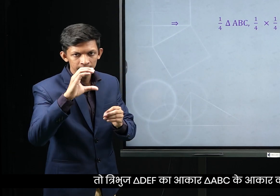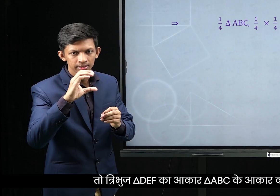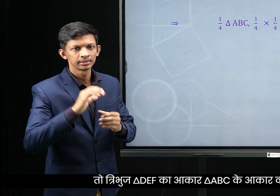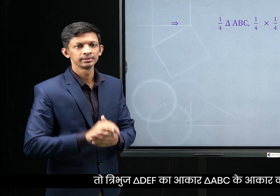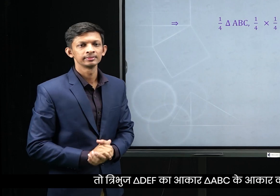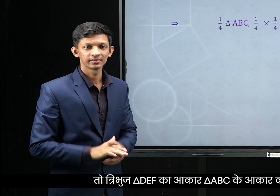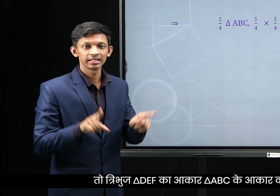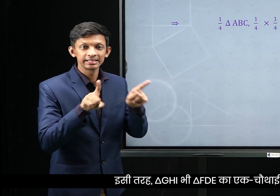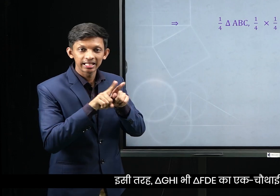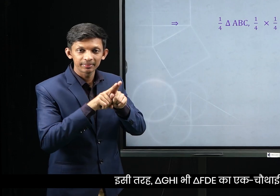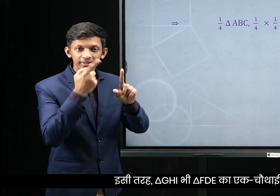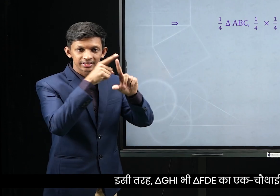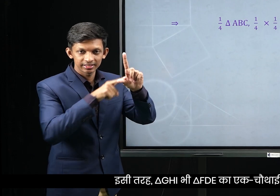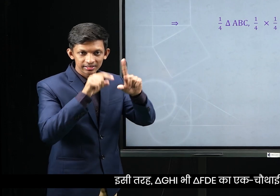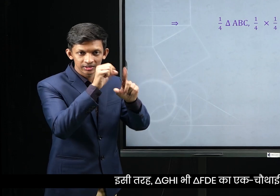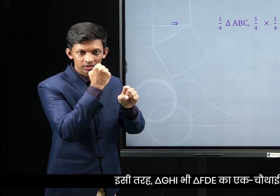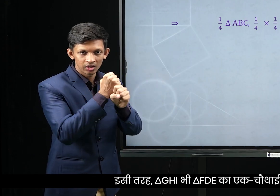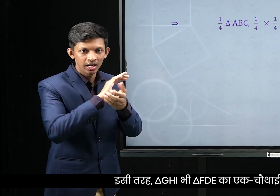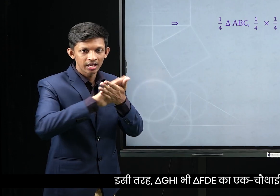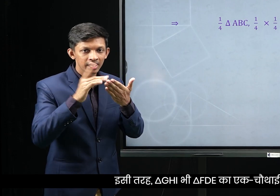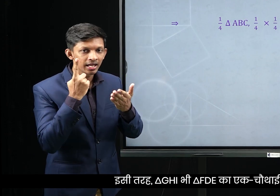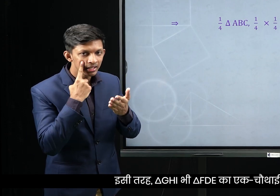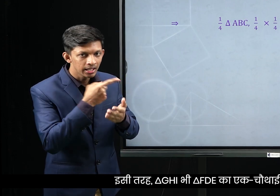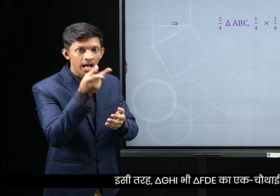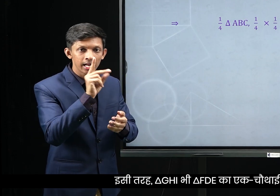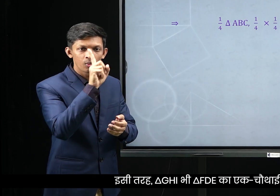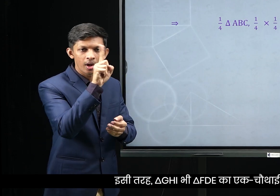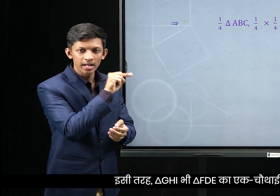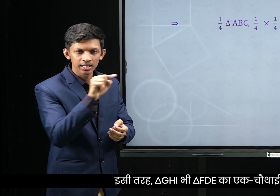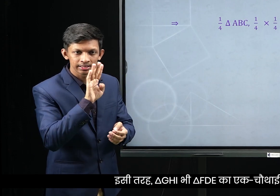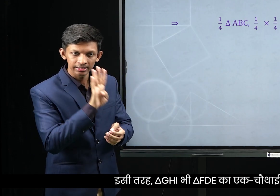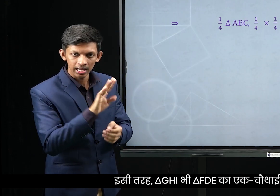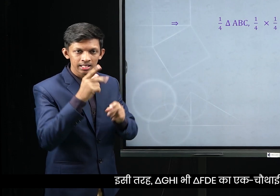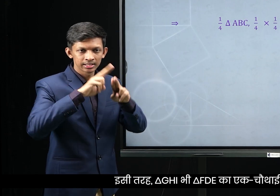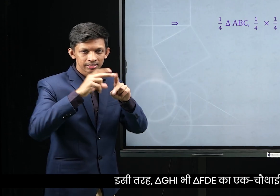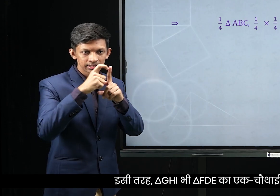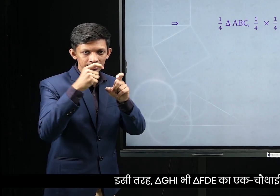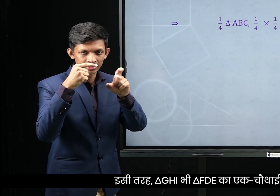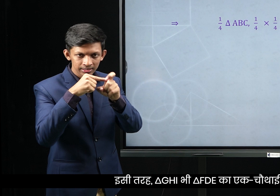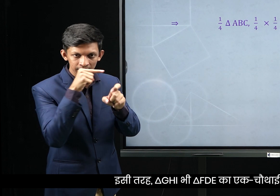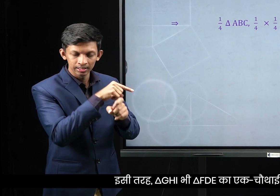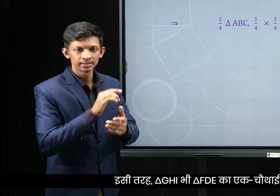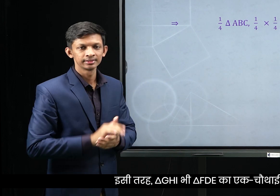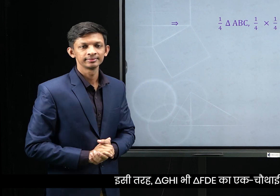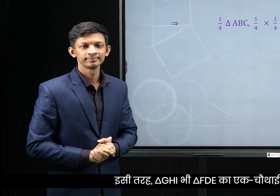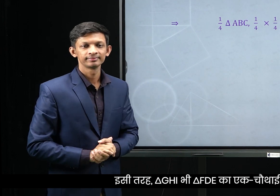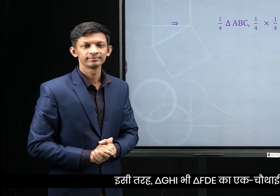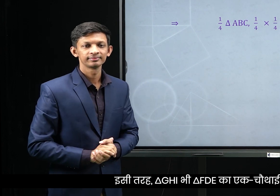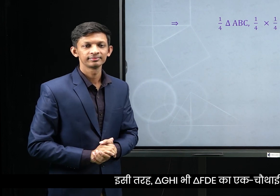है। इस तरह त्रिभुज GHIB त्रिभुज FDE का 1/4 है और इसी